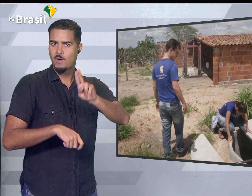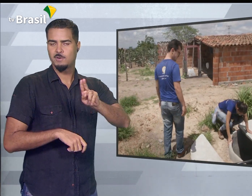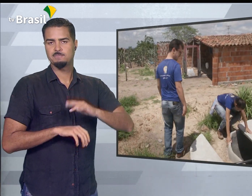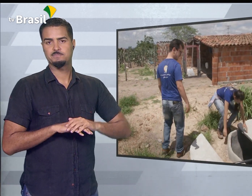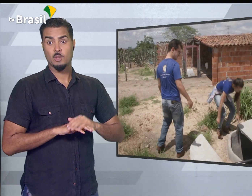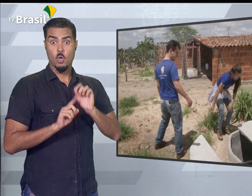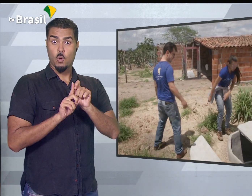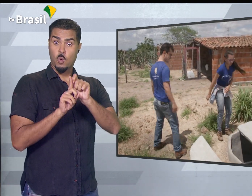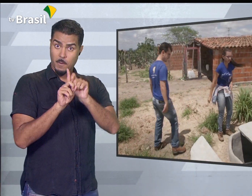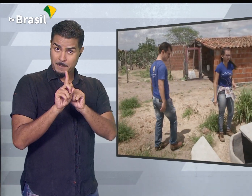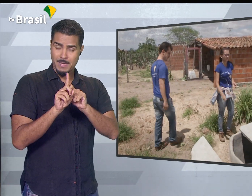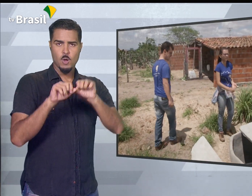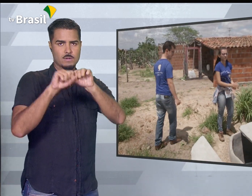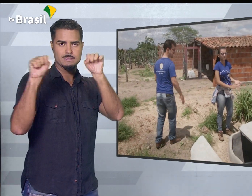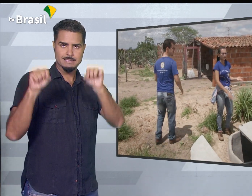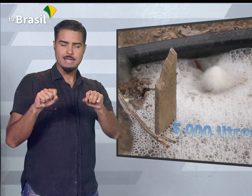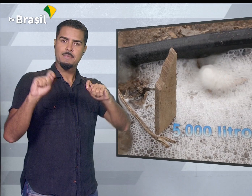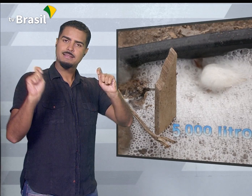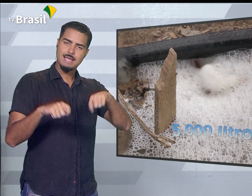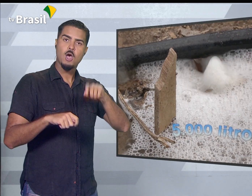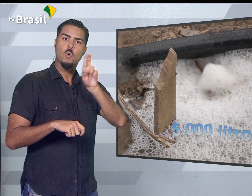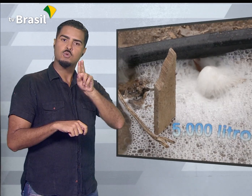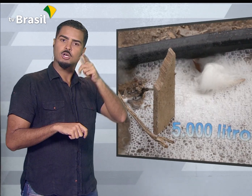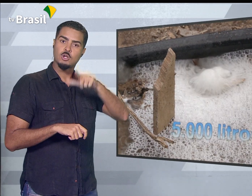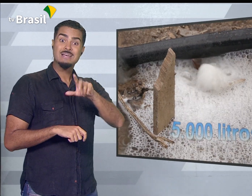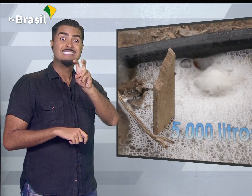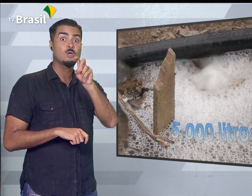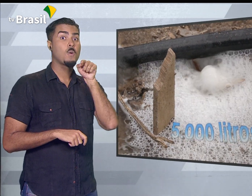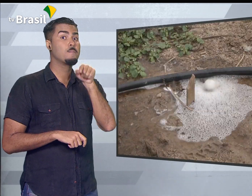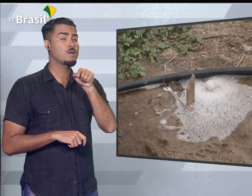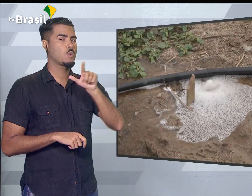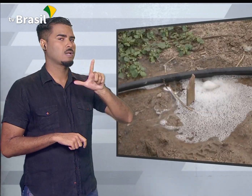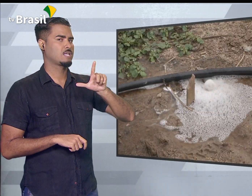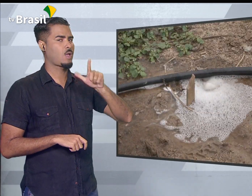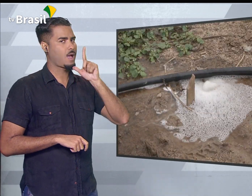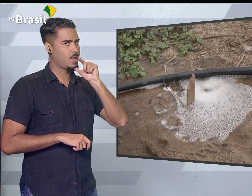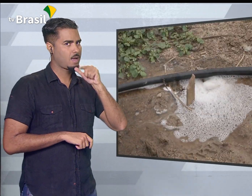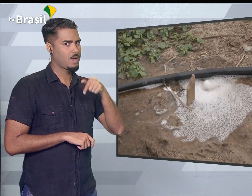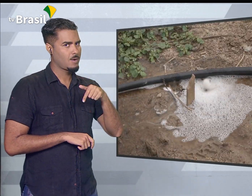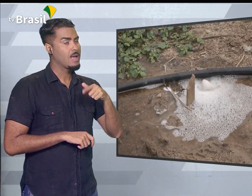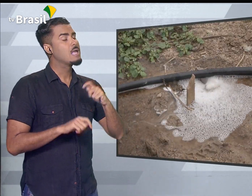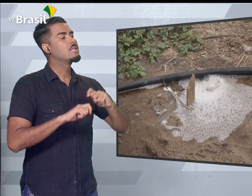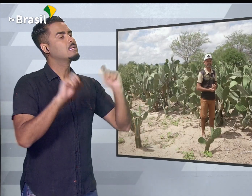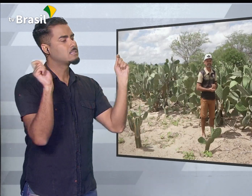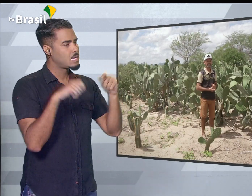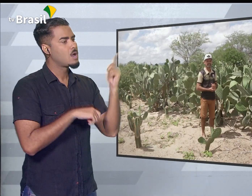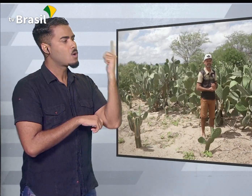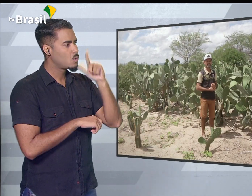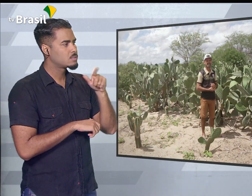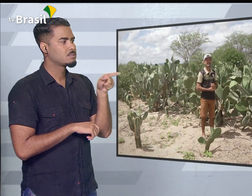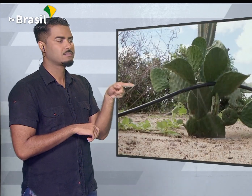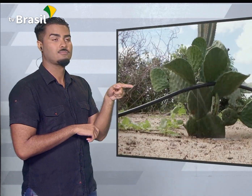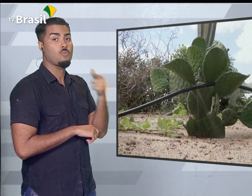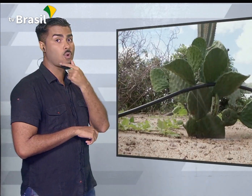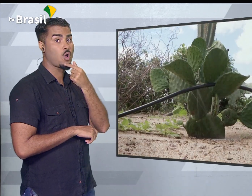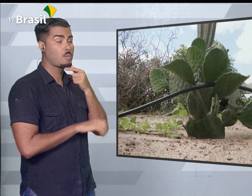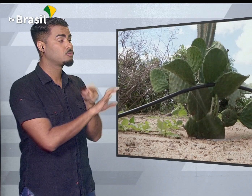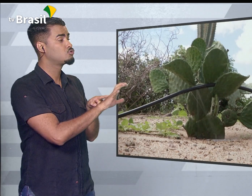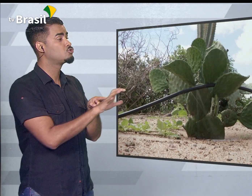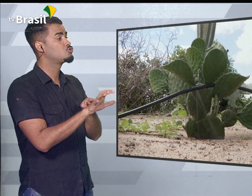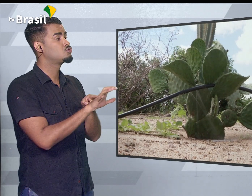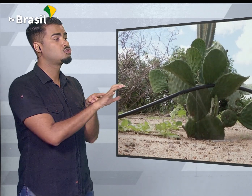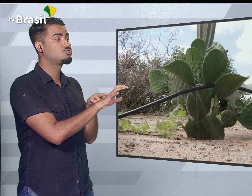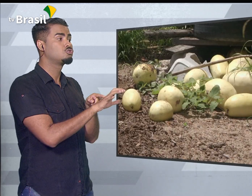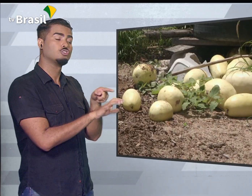o sistema consegue reutilizar 5.000 litros de água, quantidade suficiente para seu Gilmar irrigar